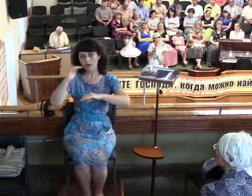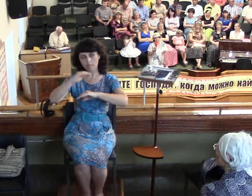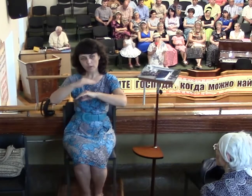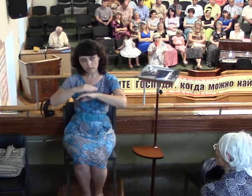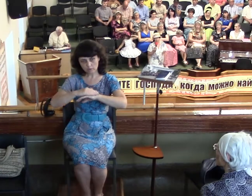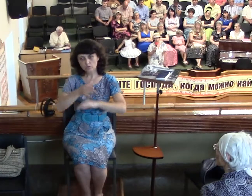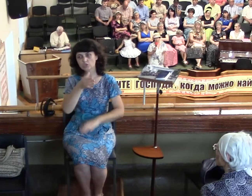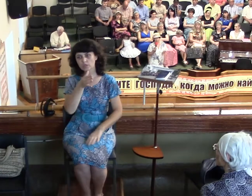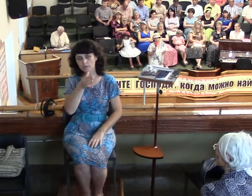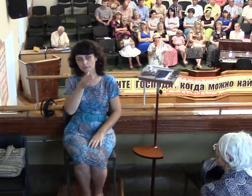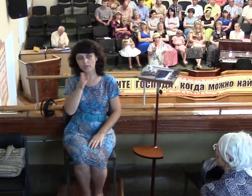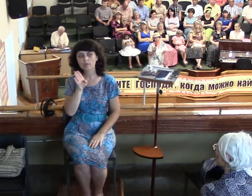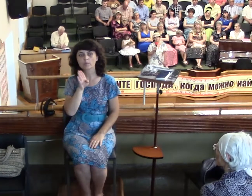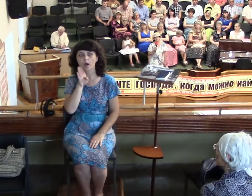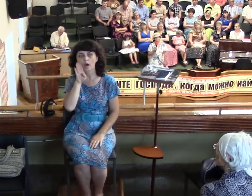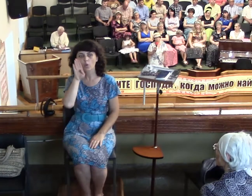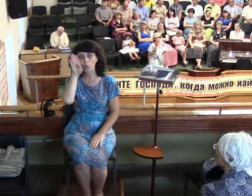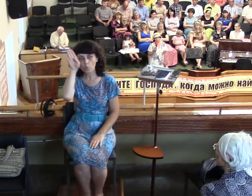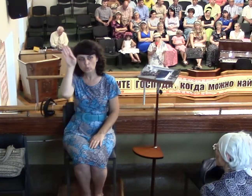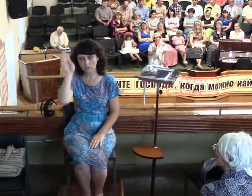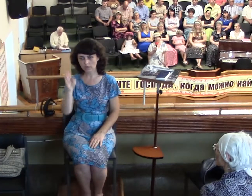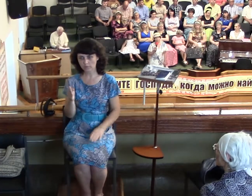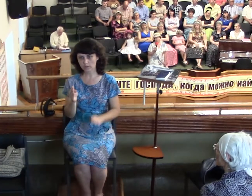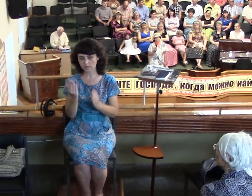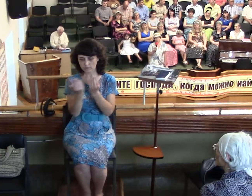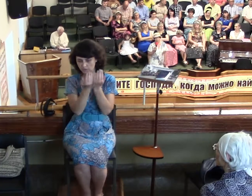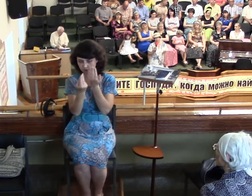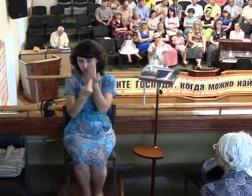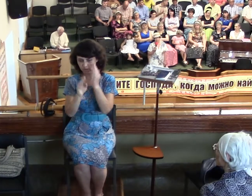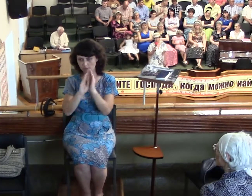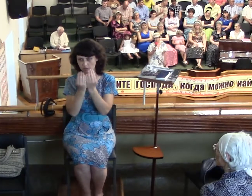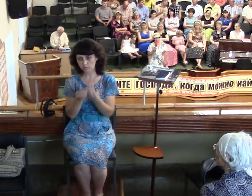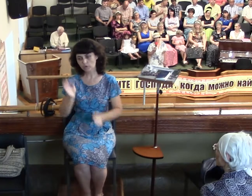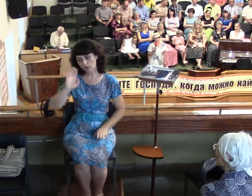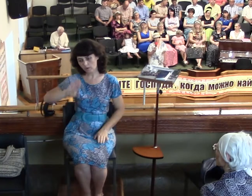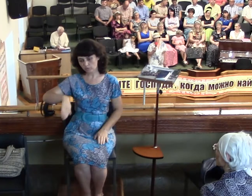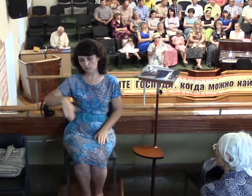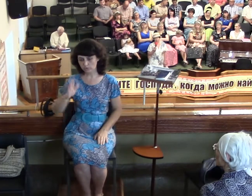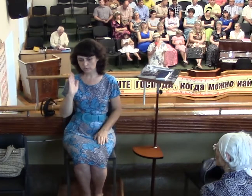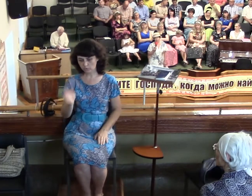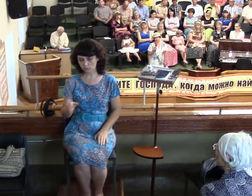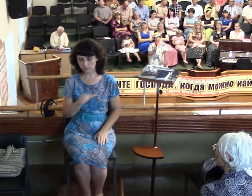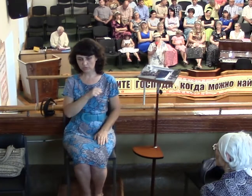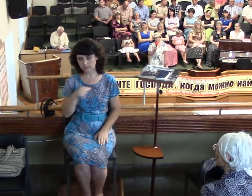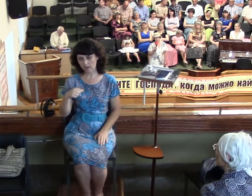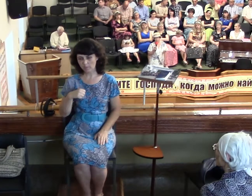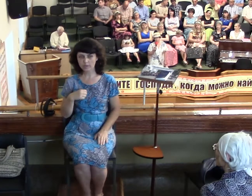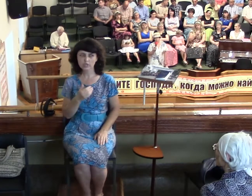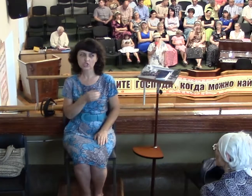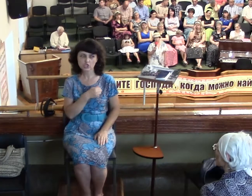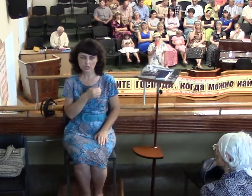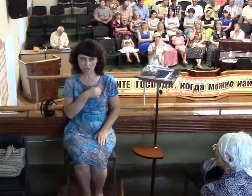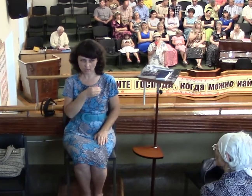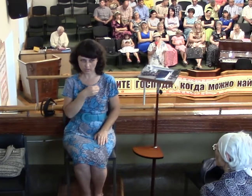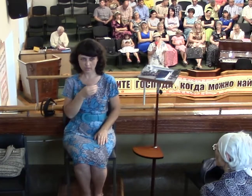и Нового Завета пусть будут самыми желанными для вас. Читайте